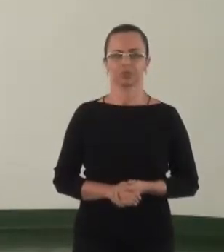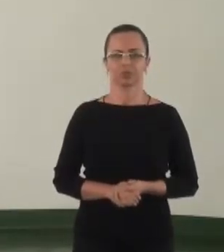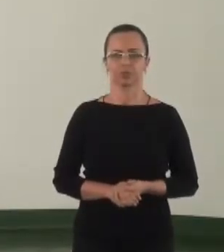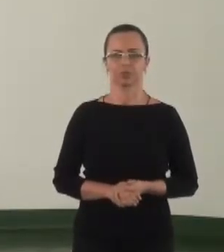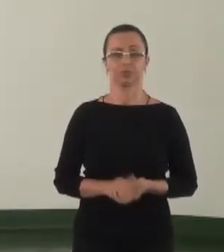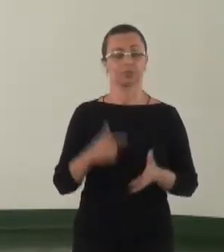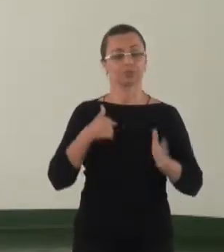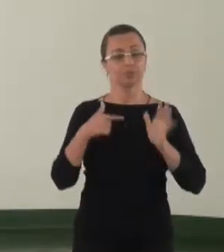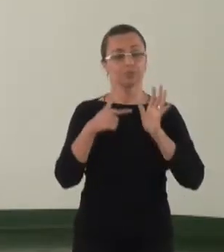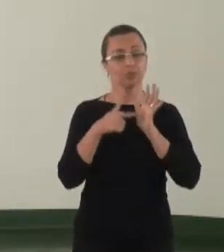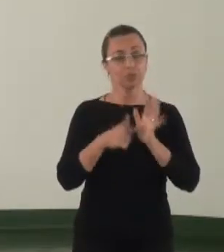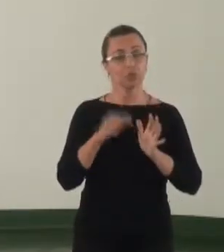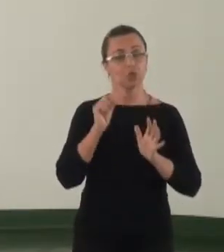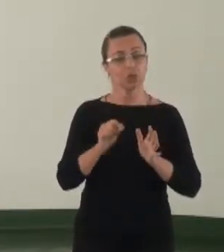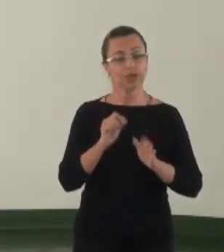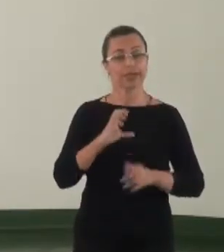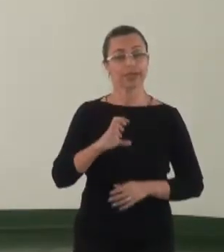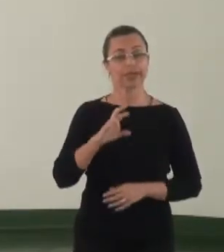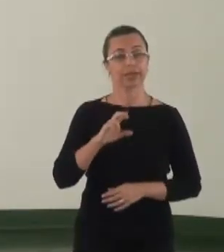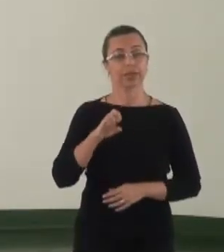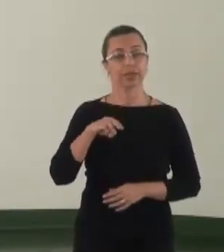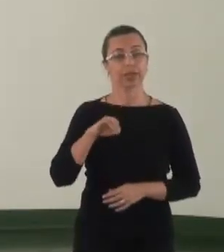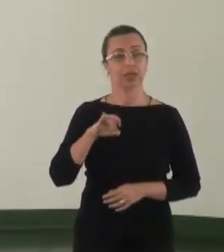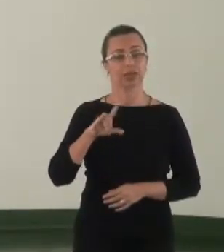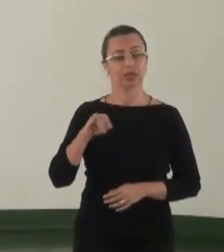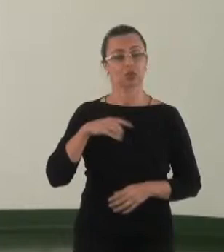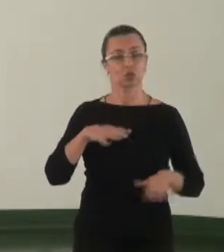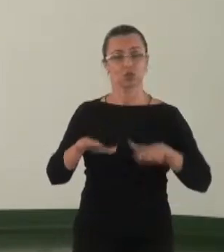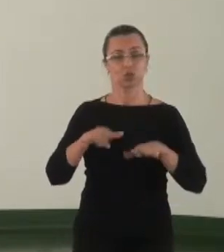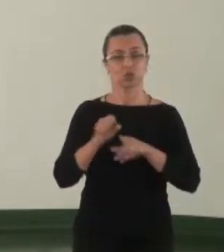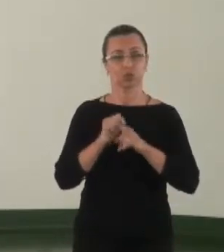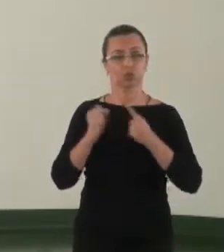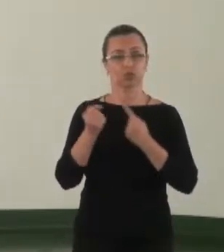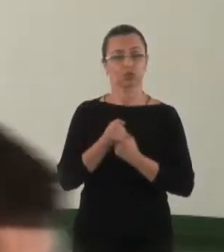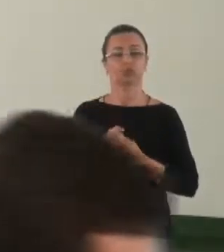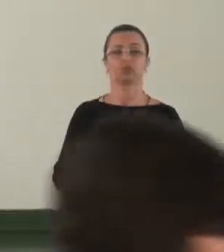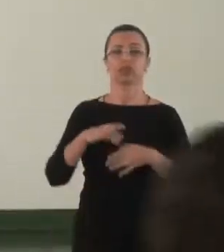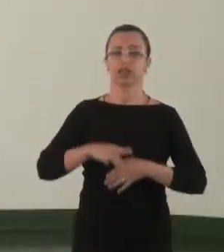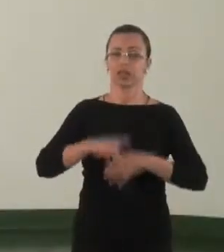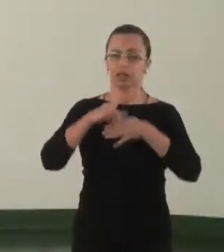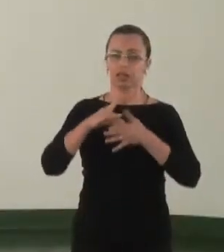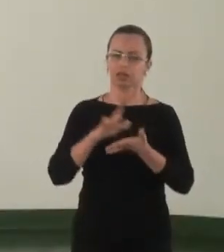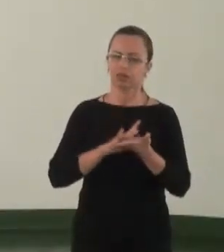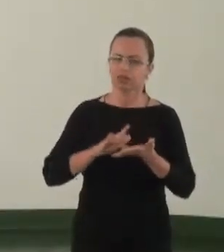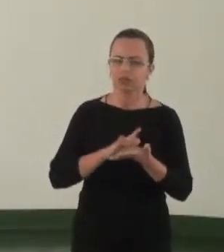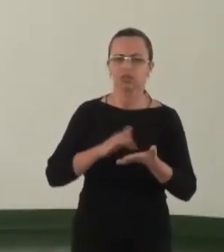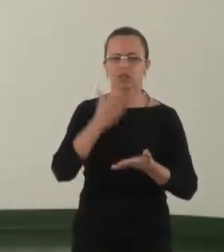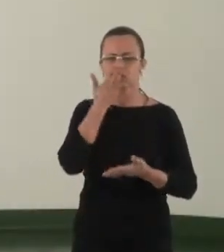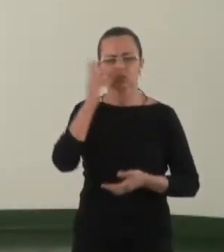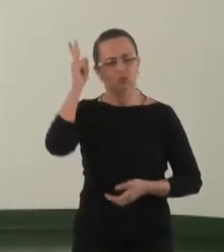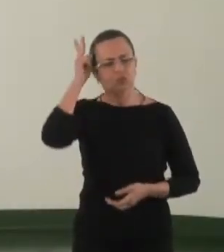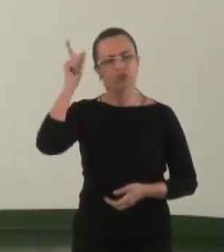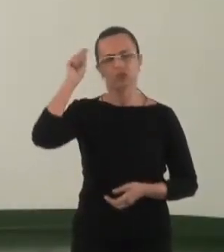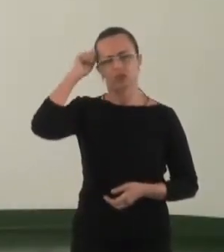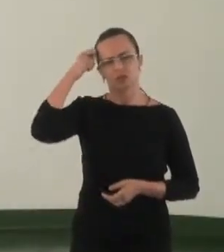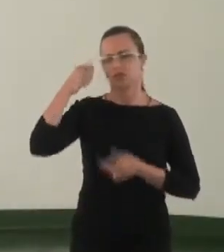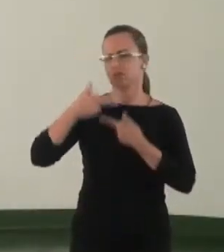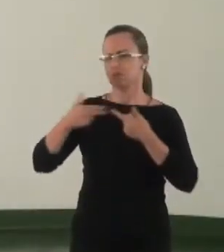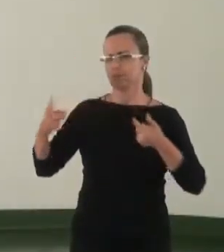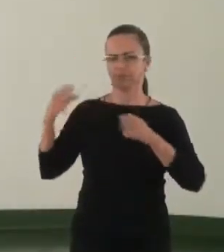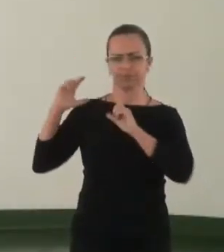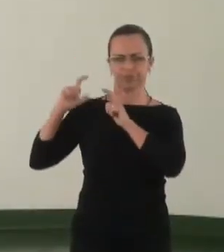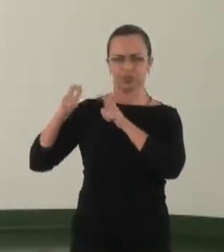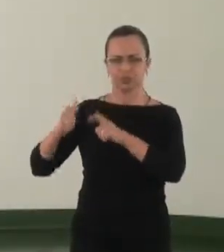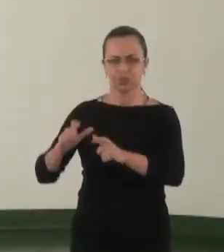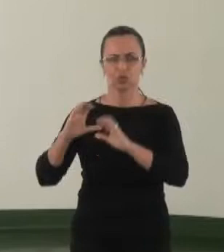Aponta também a criminalização dos movimentos sociais, das lideranças indígenas, ciganas, negras e demais comunidades e povos tradicionais, bem como